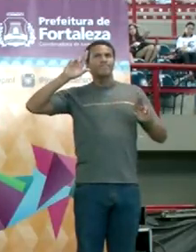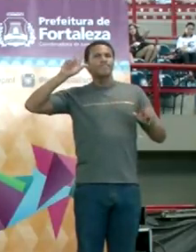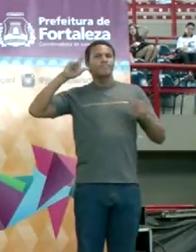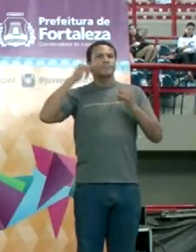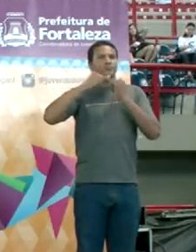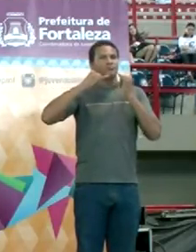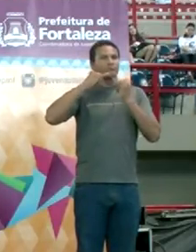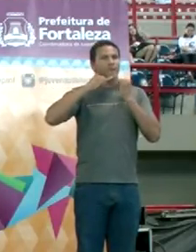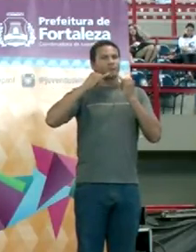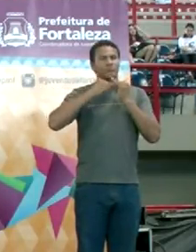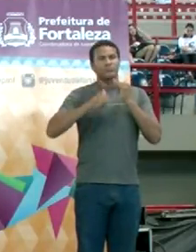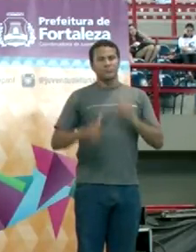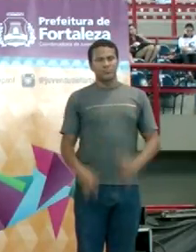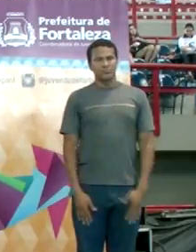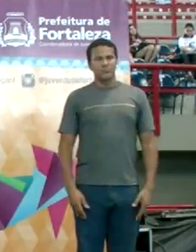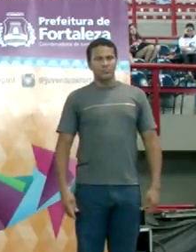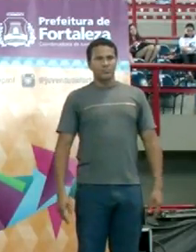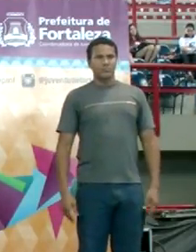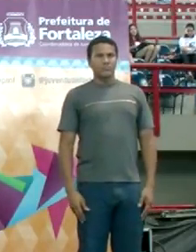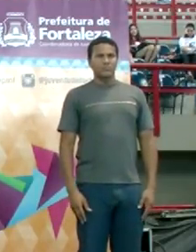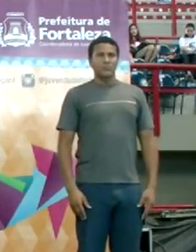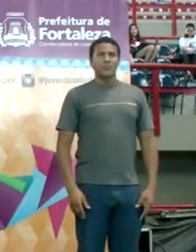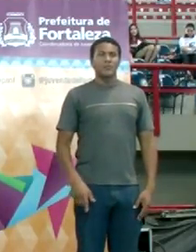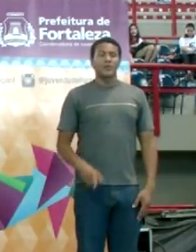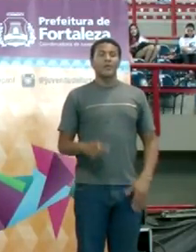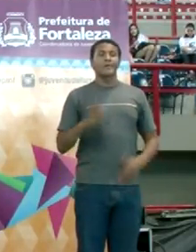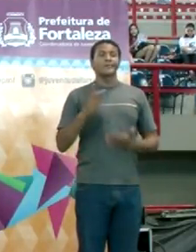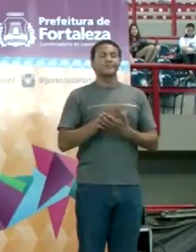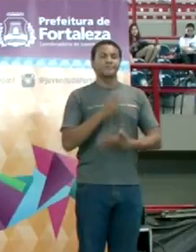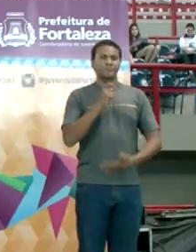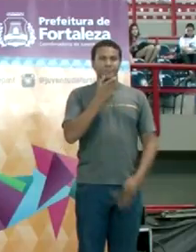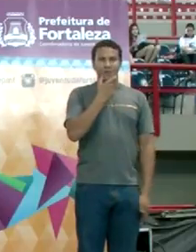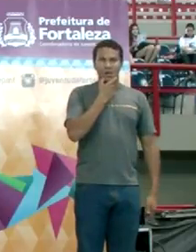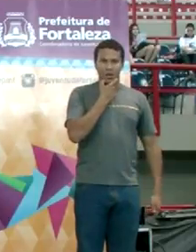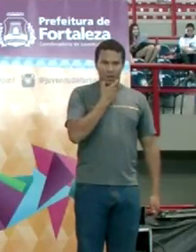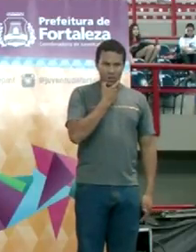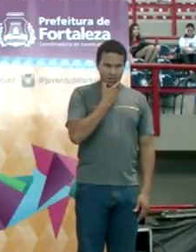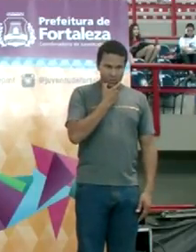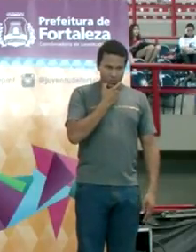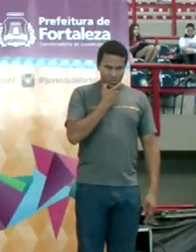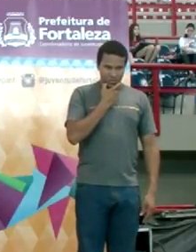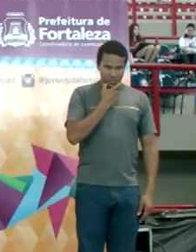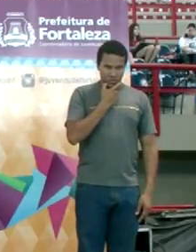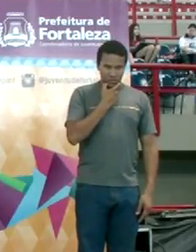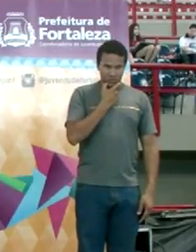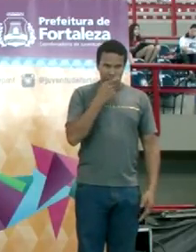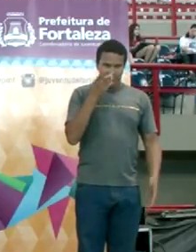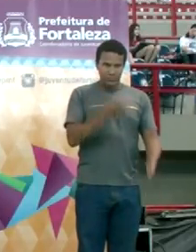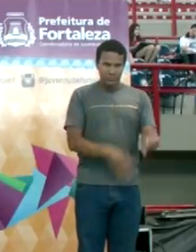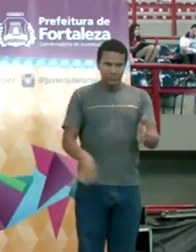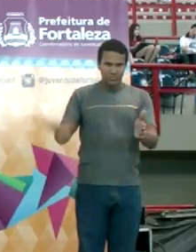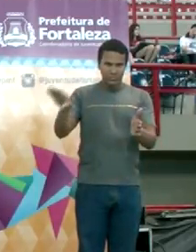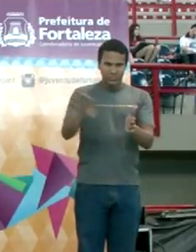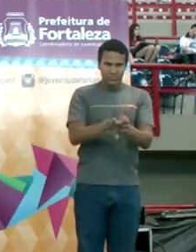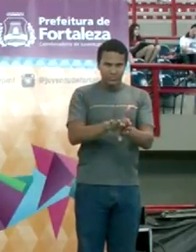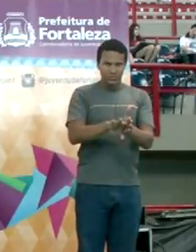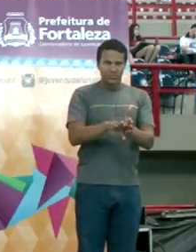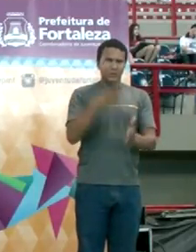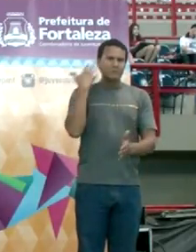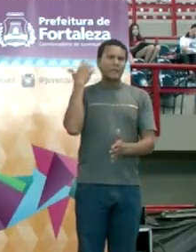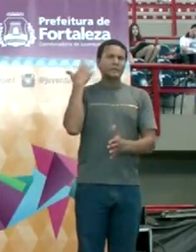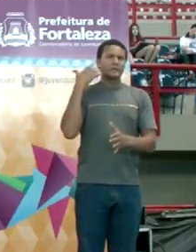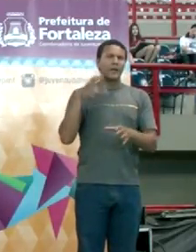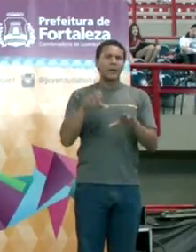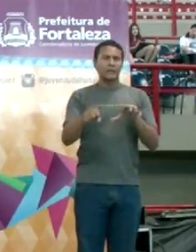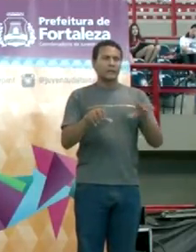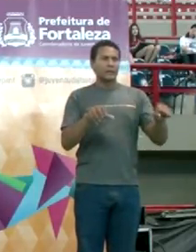bem aconchegante. O que aconteceu? A Inglaterra chegou, na época lá da colonização,